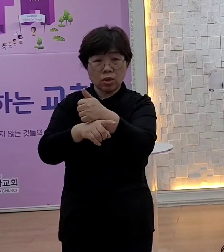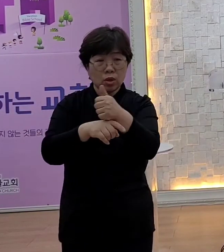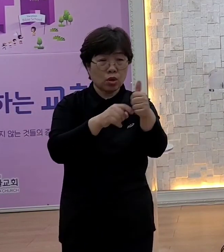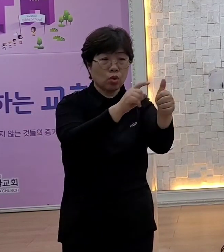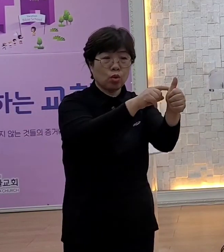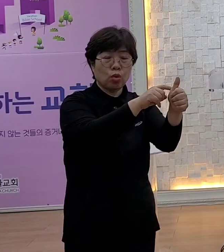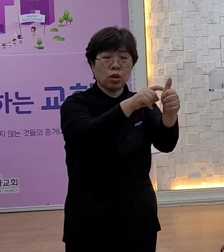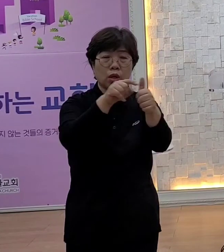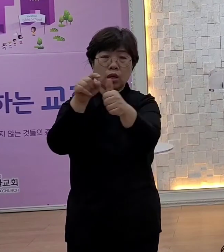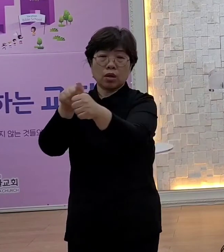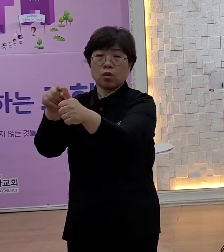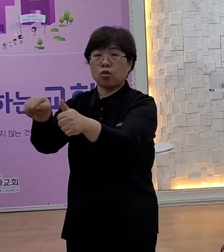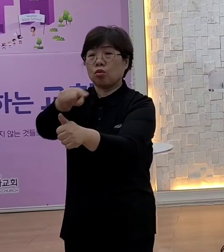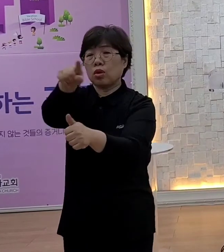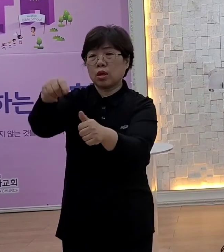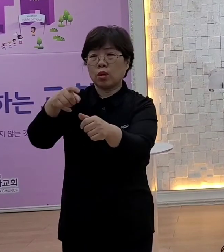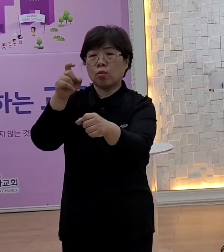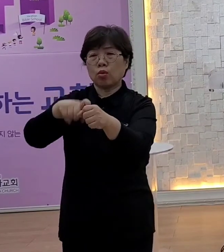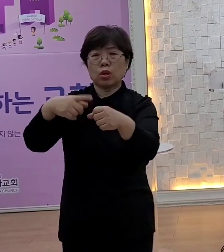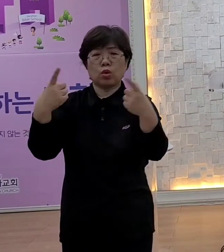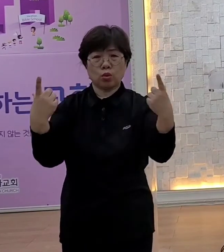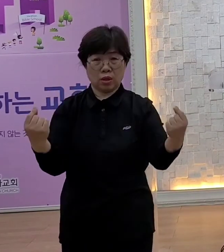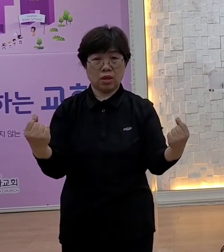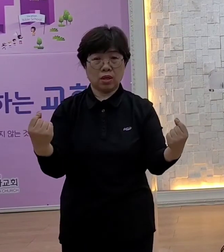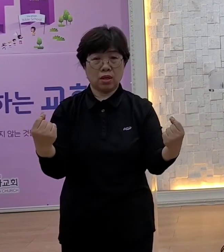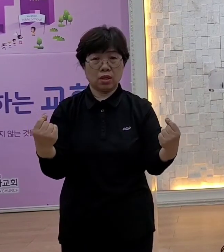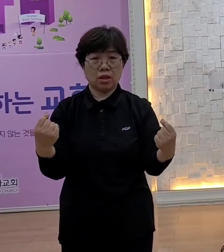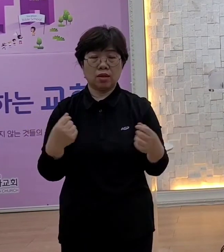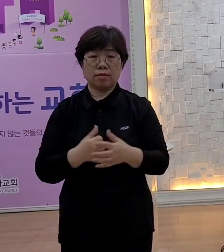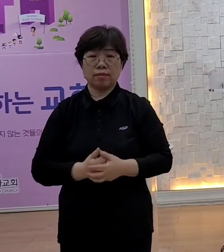목적이다라는 것을 보게 되는 거예요.